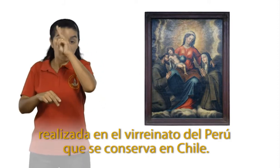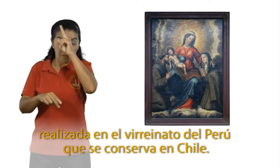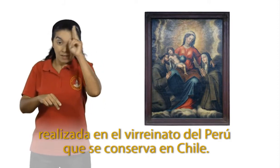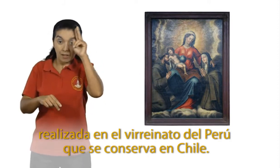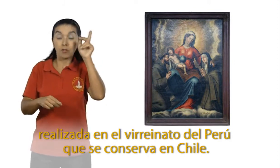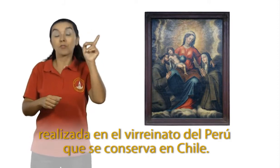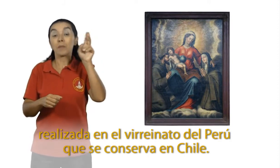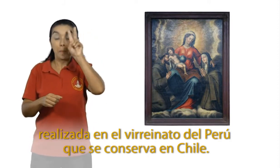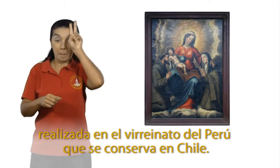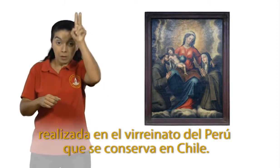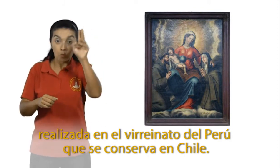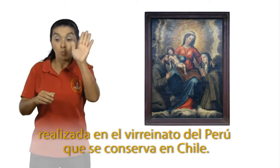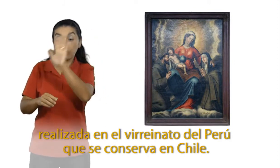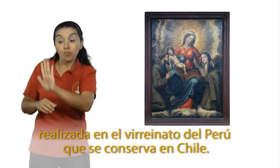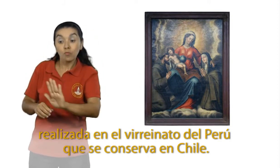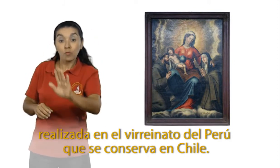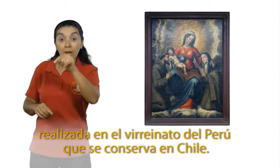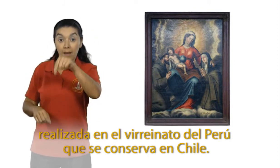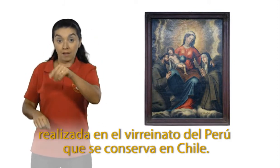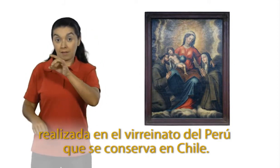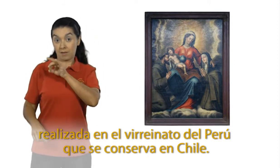que se conserva en Chile.